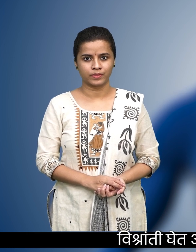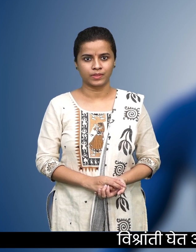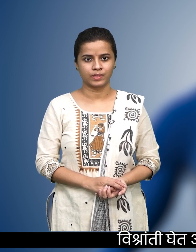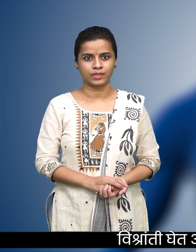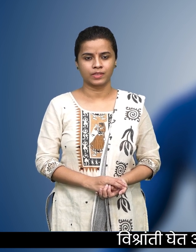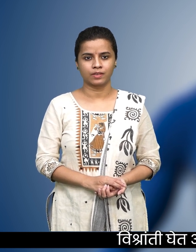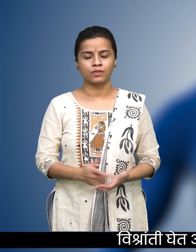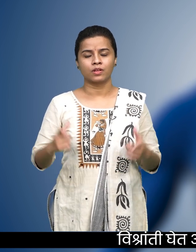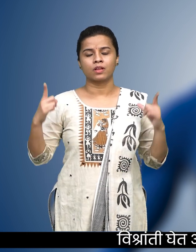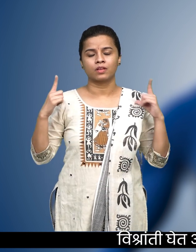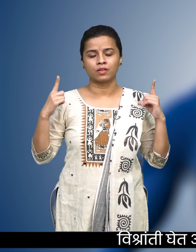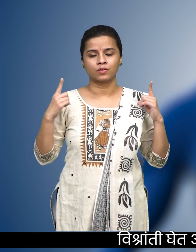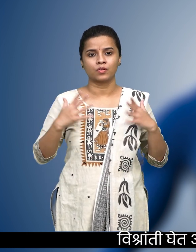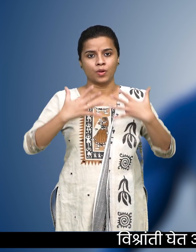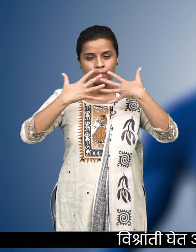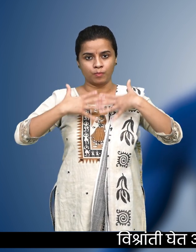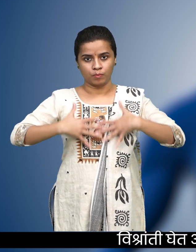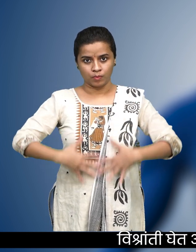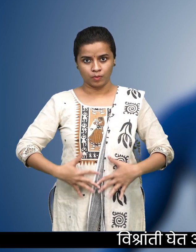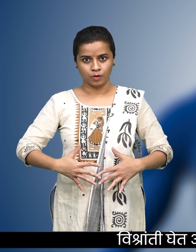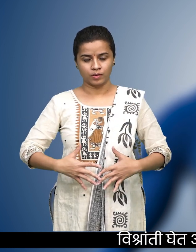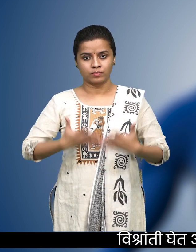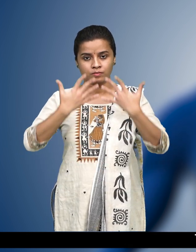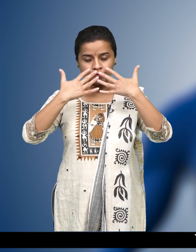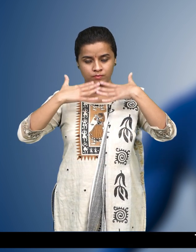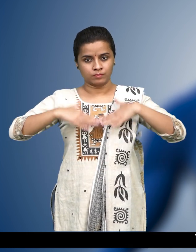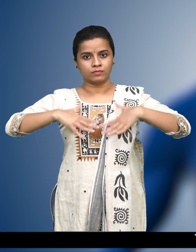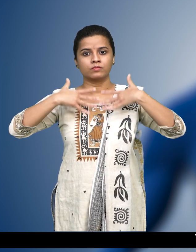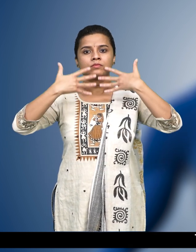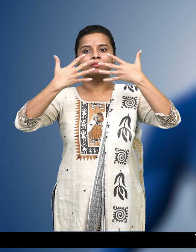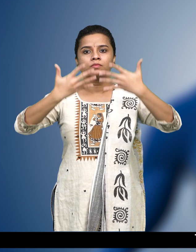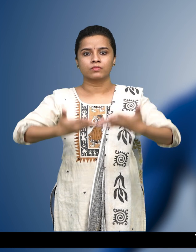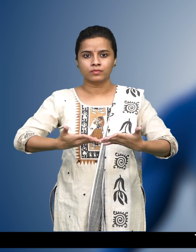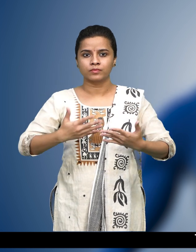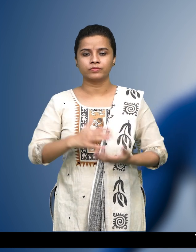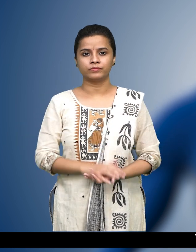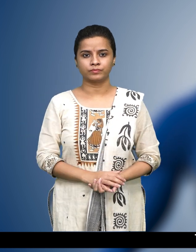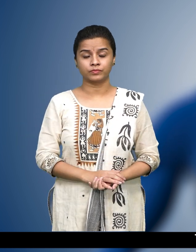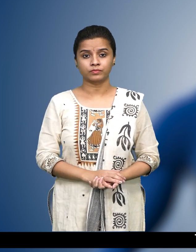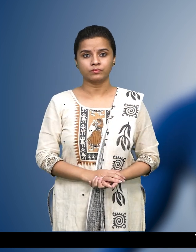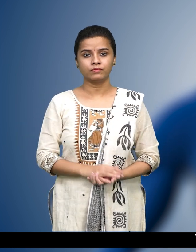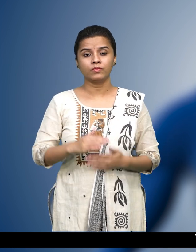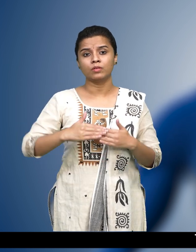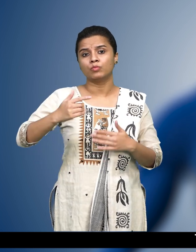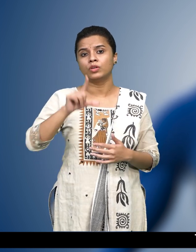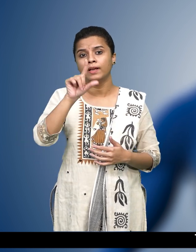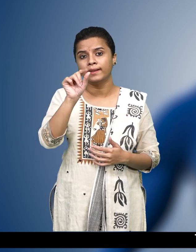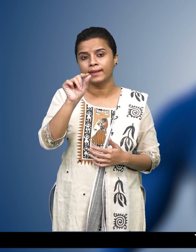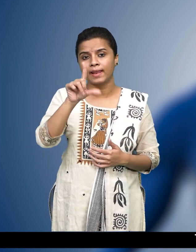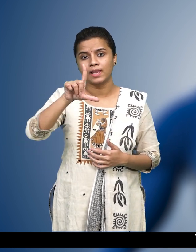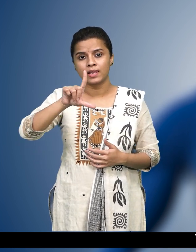विश्रांती घेत असताना शरीर दर मिनिटाला सुमारे 10 लिटर हवा आत घेते आणि बाहेर टाकते.